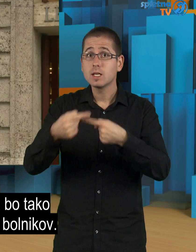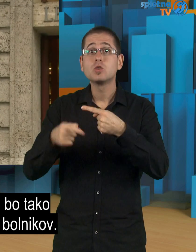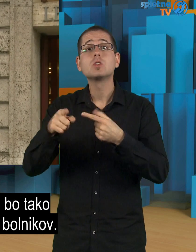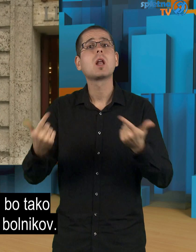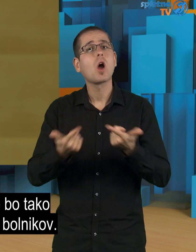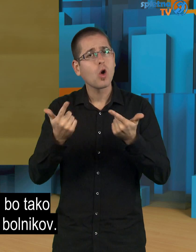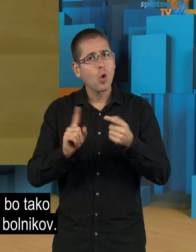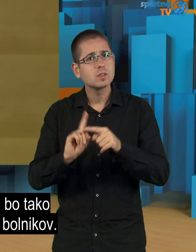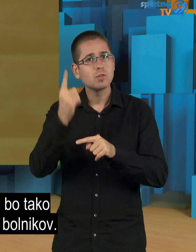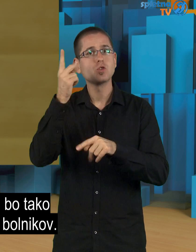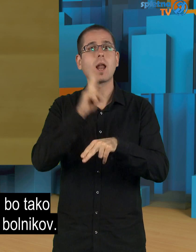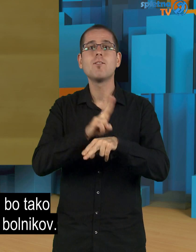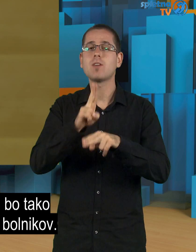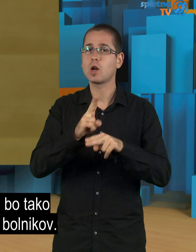Posledično se bo tako zvišala varnost bolnikov.